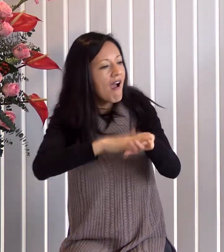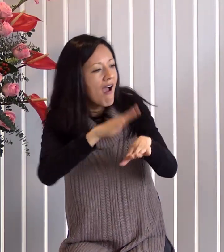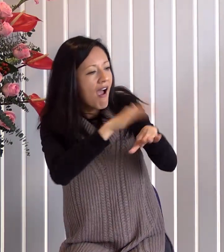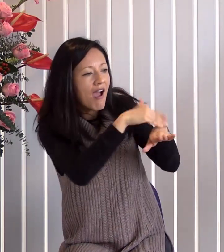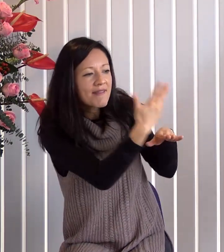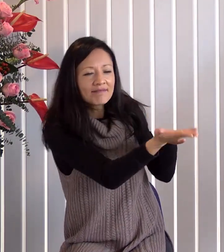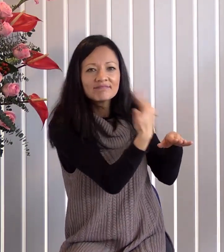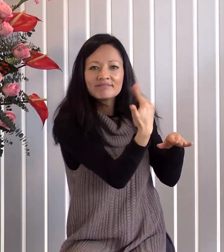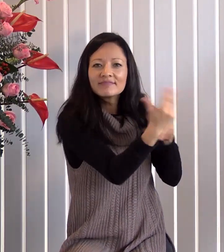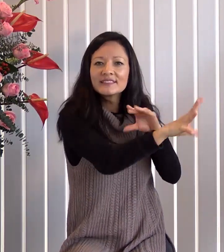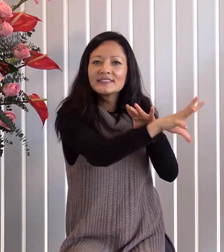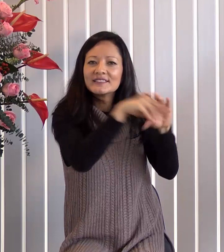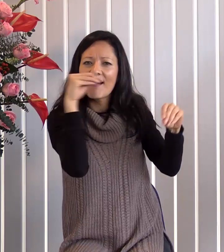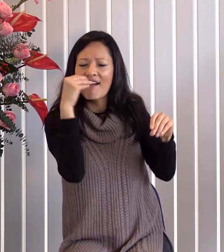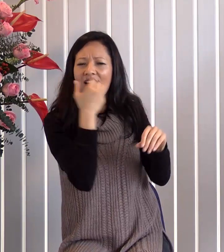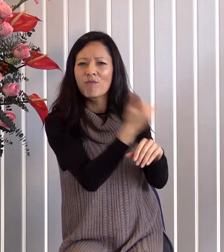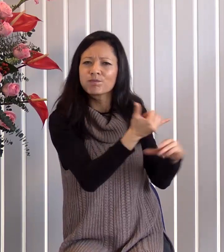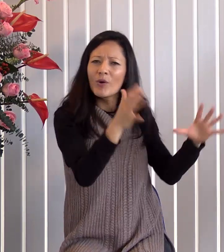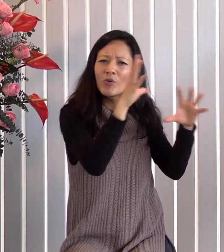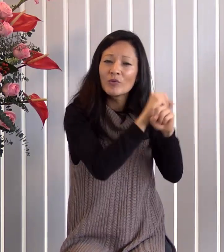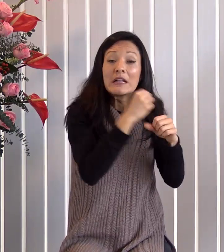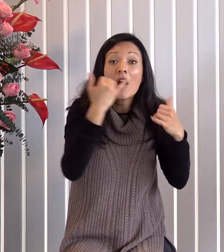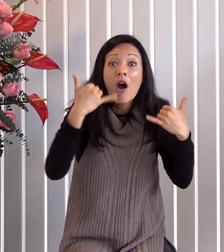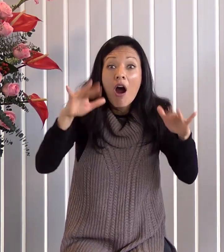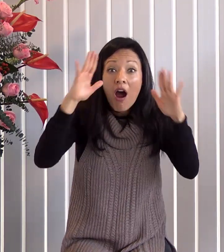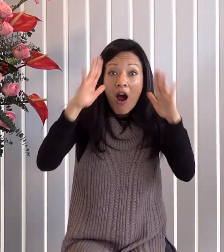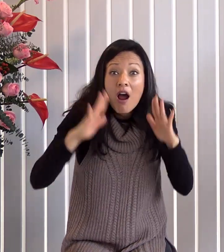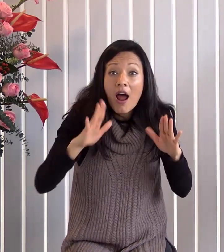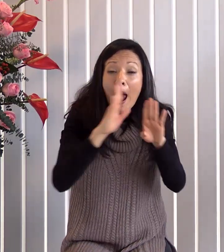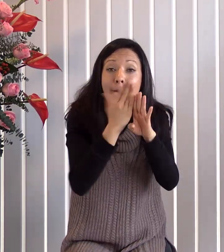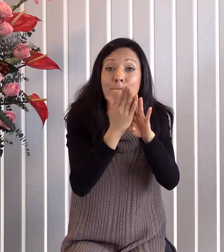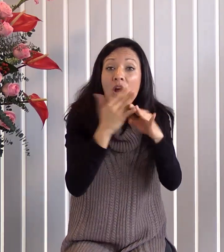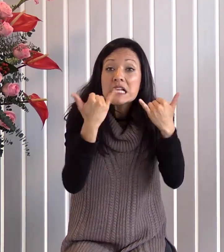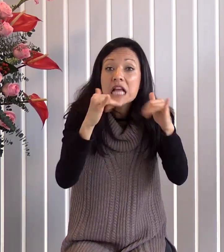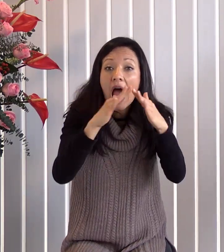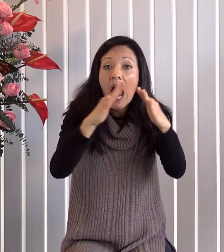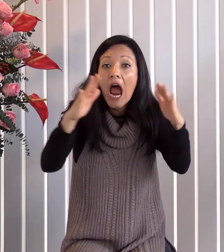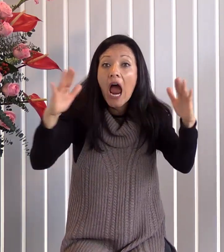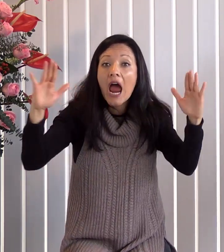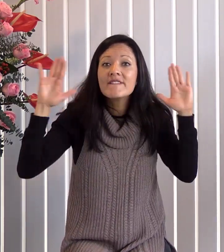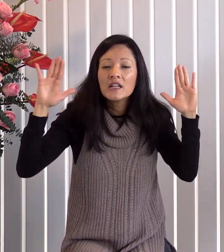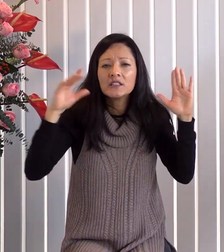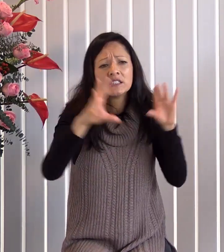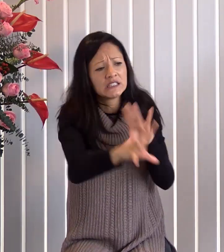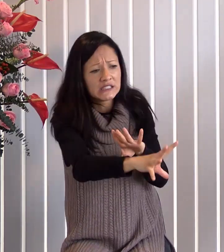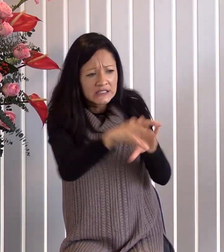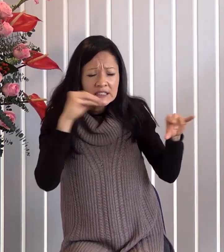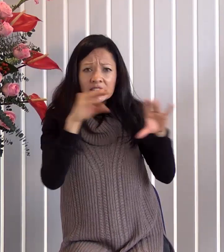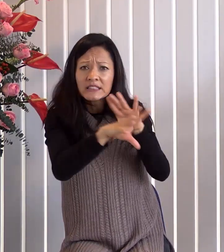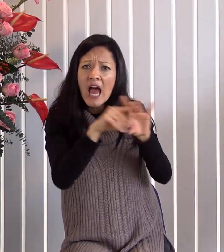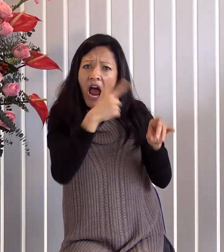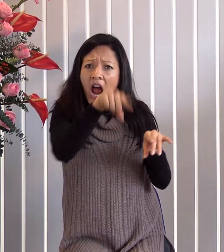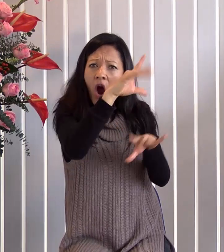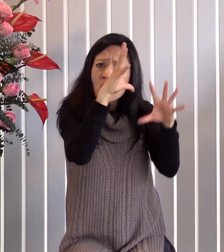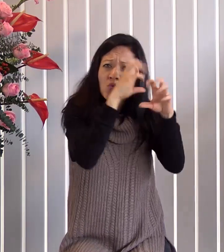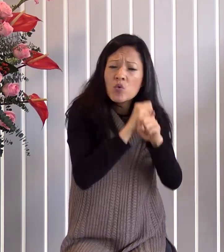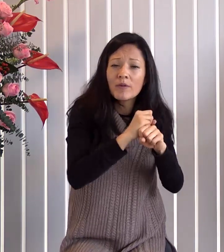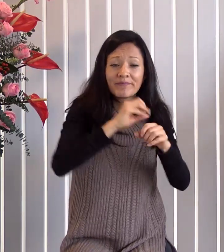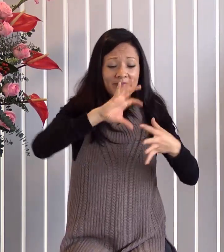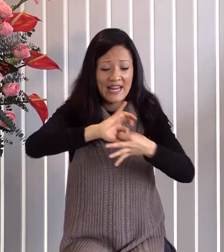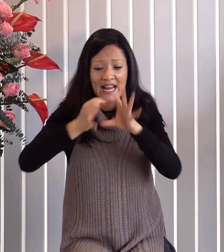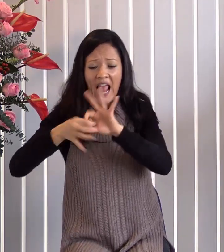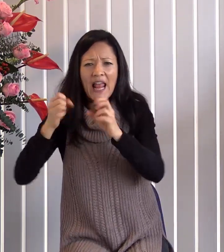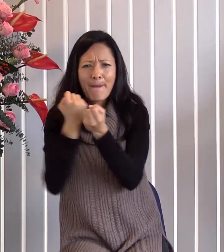que salgamos de ahí. Oiga, la puerta ya está abierta, salga de las prisiones de oscuridad. Oiga, las cadenas ya